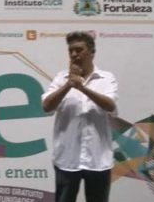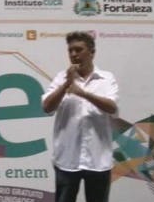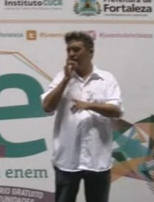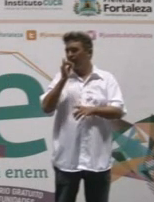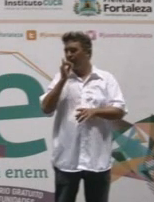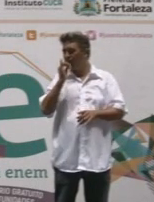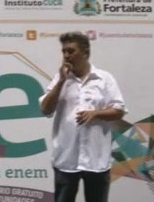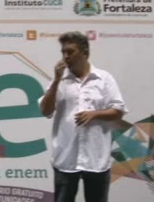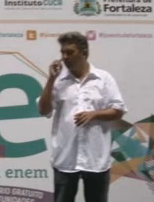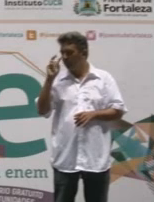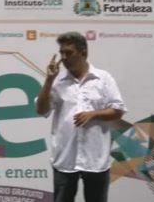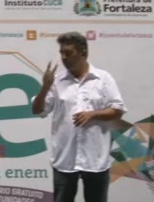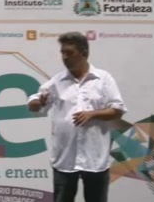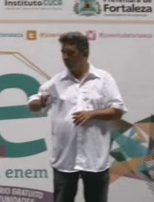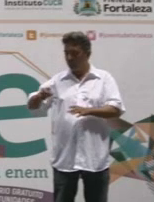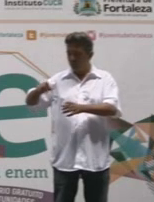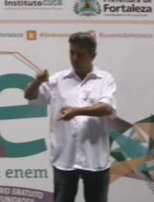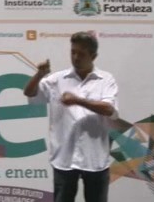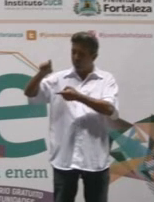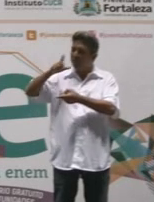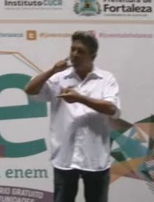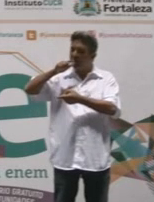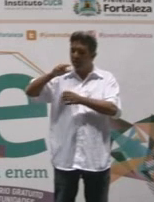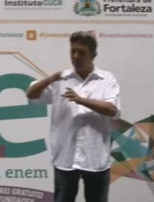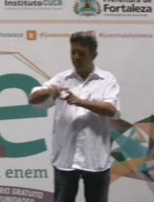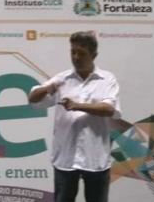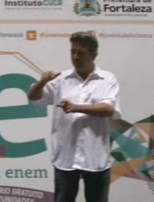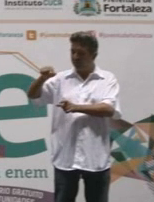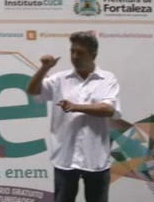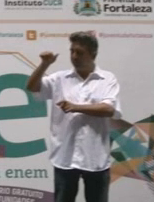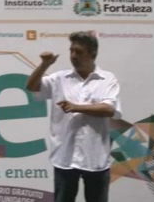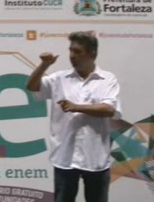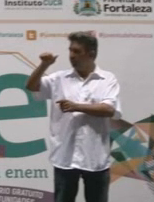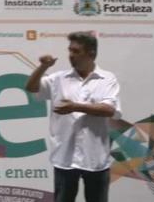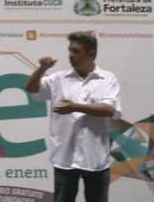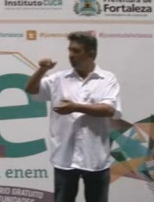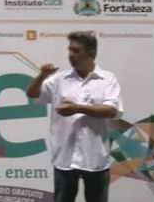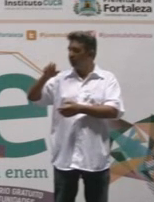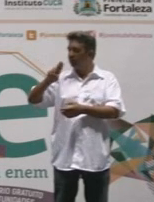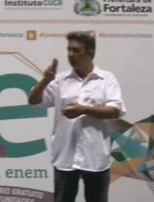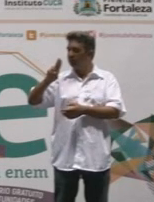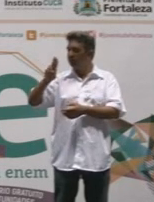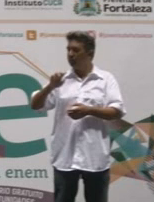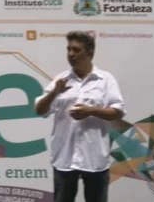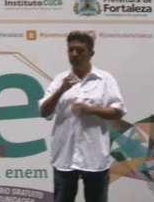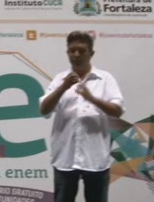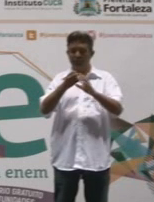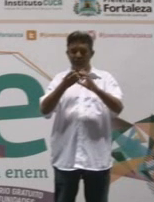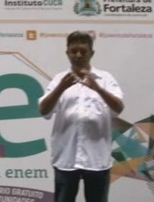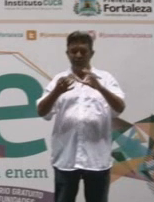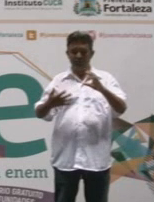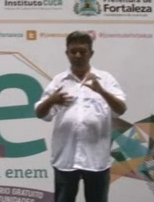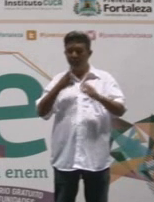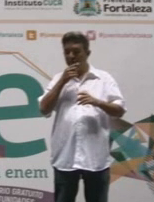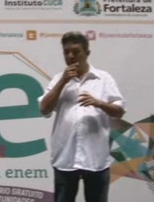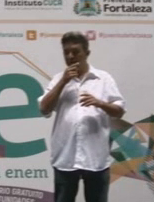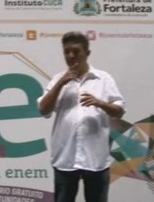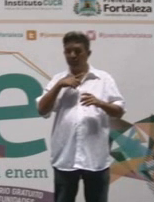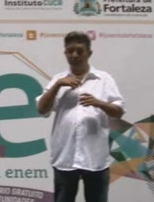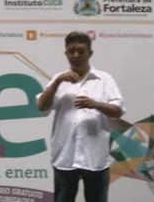por exemplo, um frasco de uma água mineral, como essa daqui, por exemplo, tem aqui, ó, características da